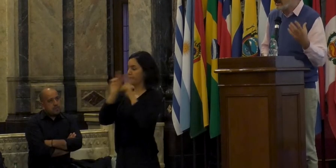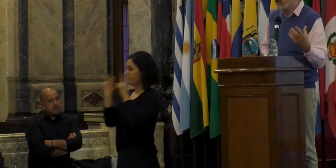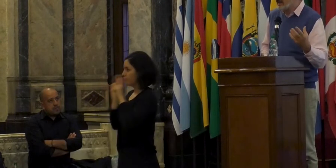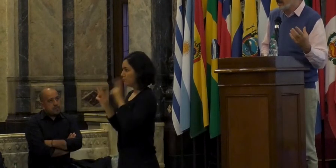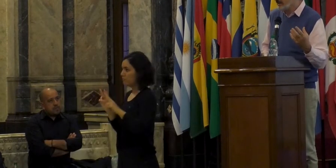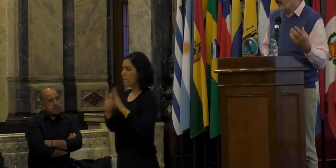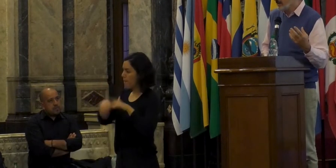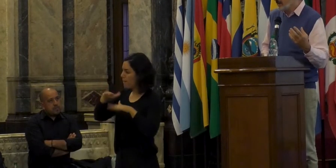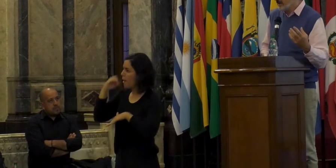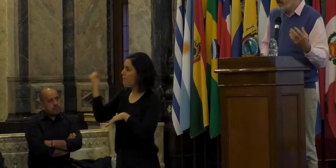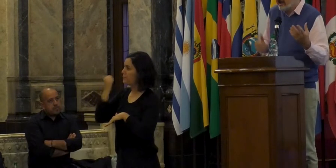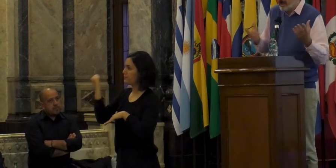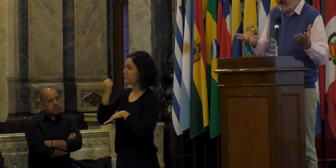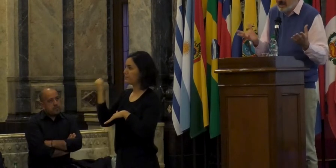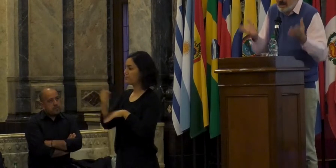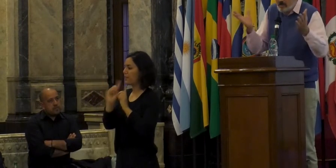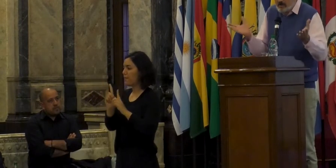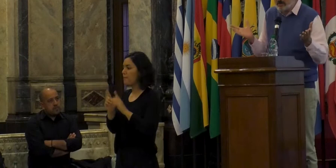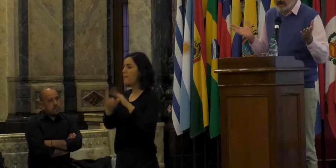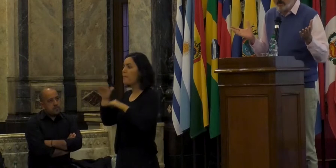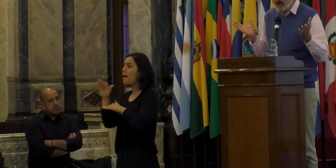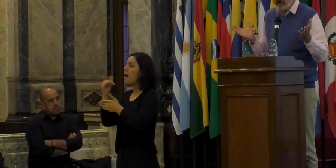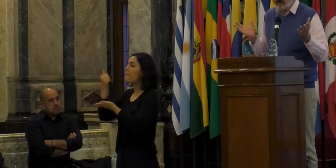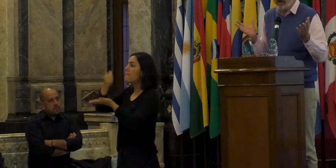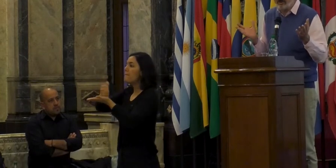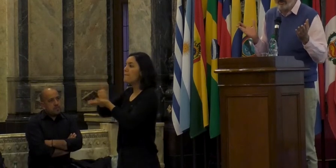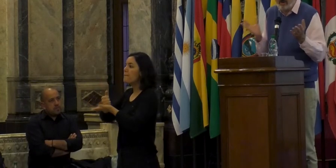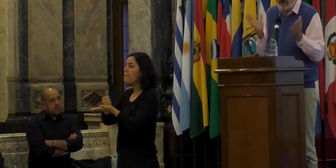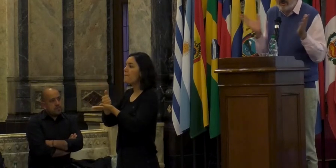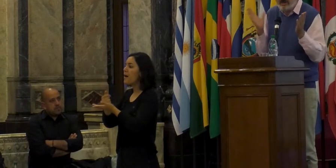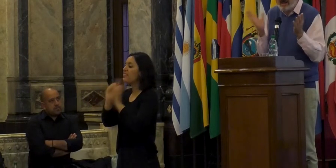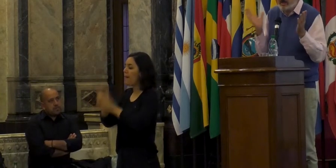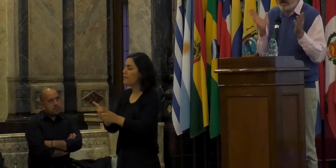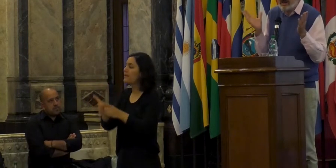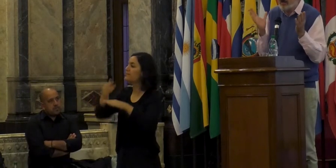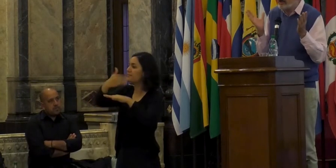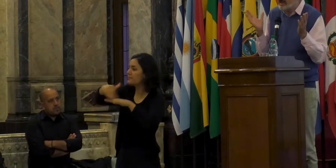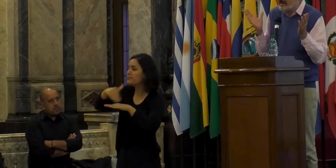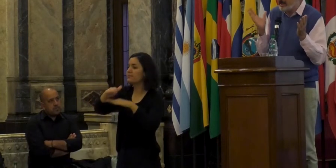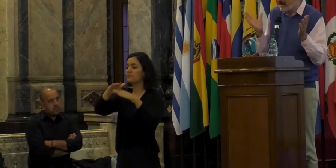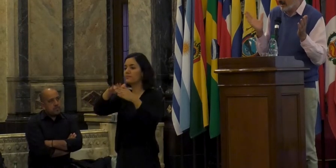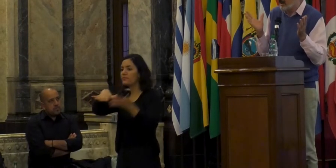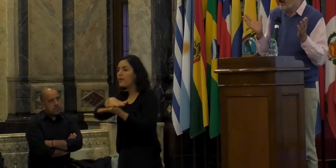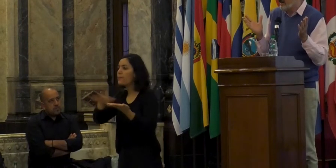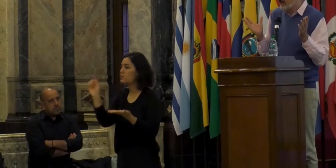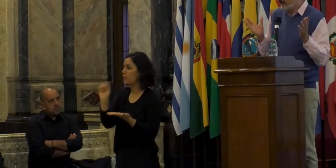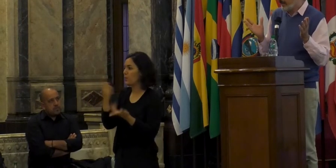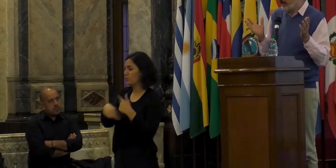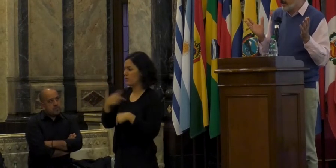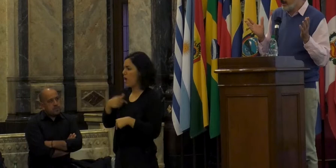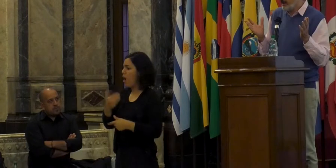más legitimidad y más presencia en el propio espacio público, con lo cual hoy en día no podríamos entender